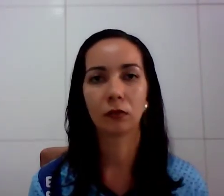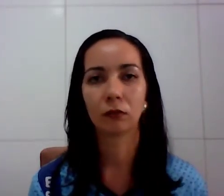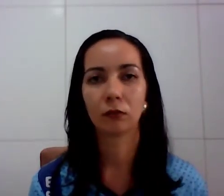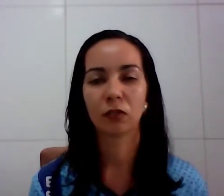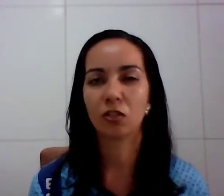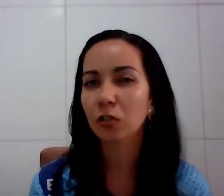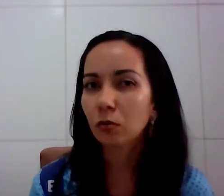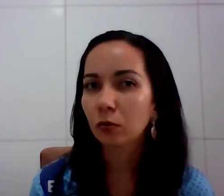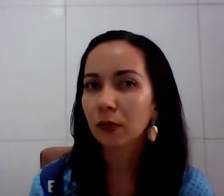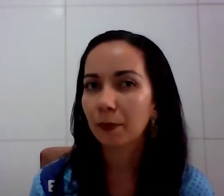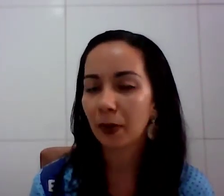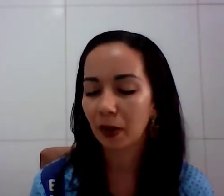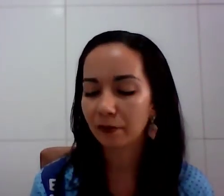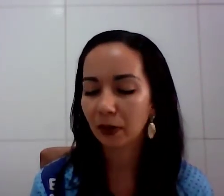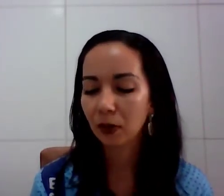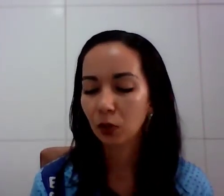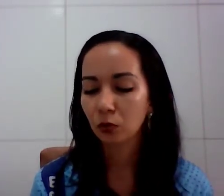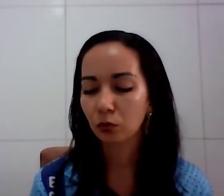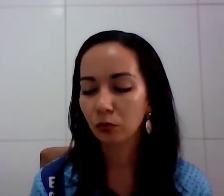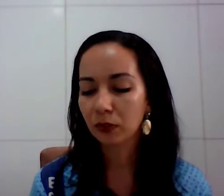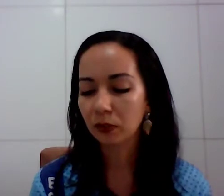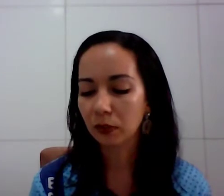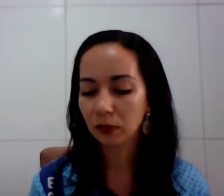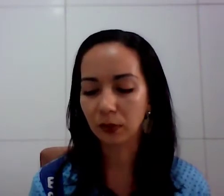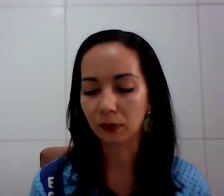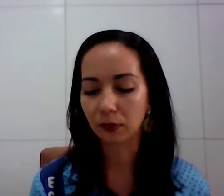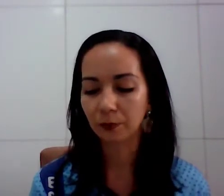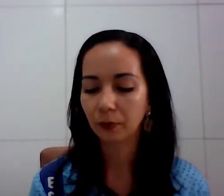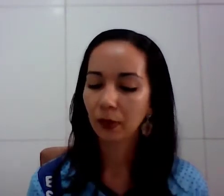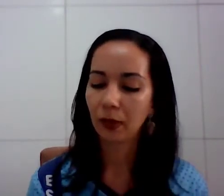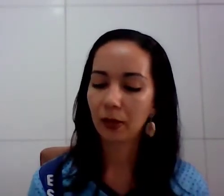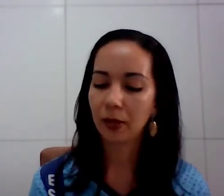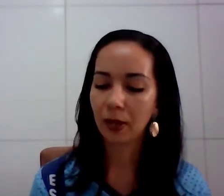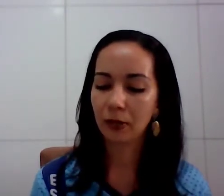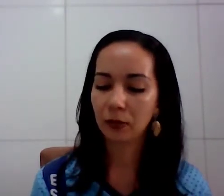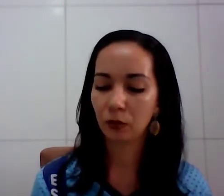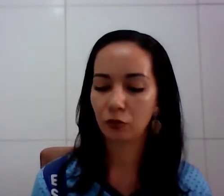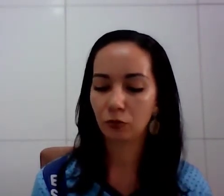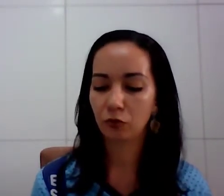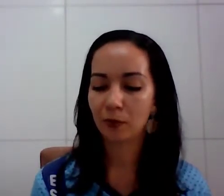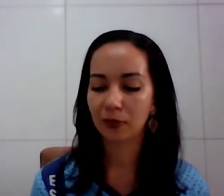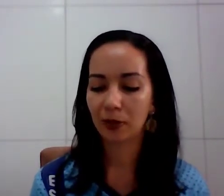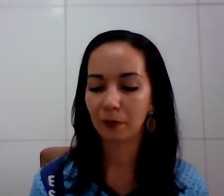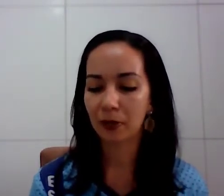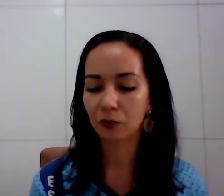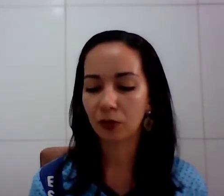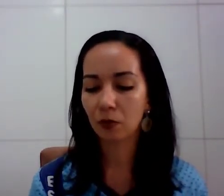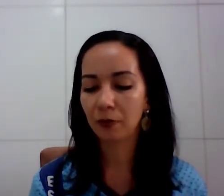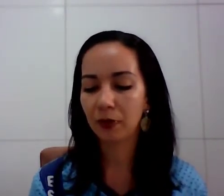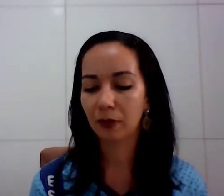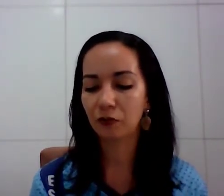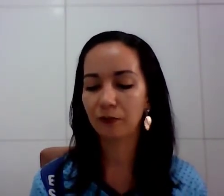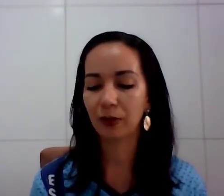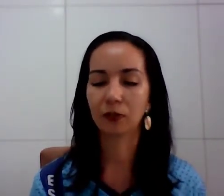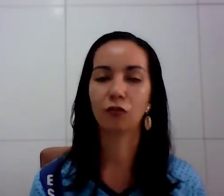Tucídides. Você já escutou essa palavra? Tucídides. Ele realizou estudos mais elaborados que combinavam as diversas